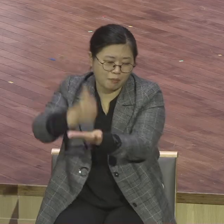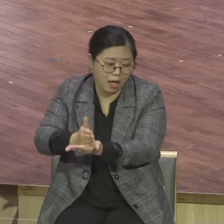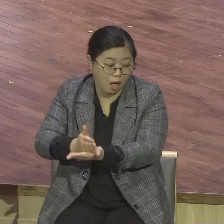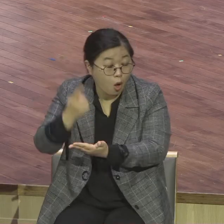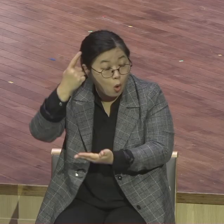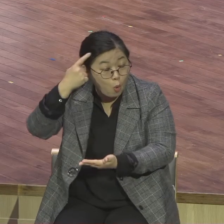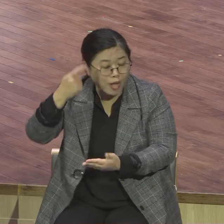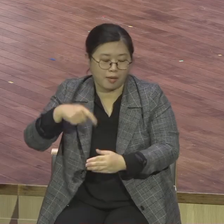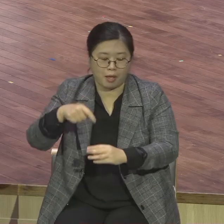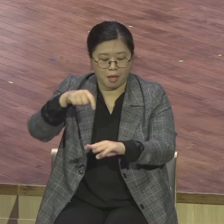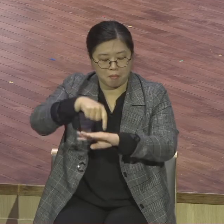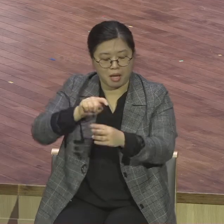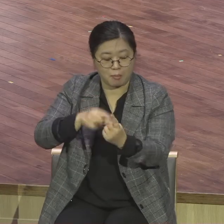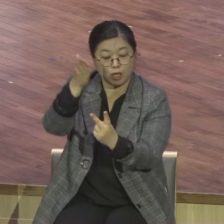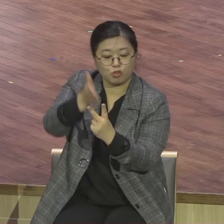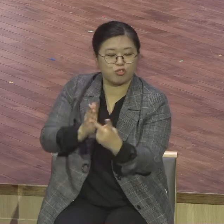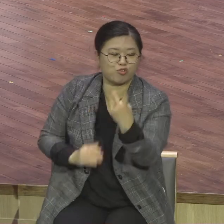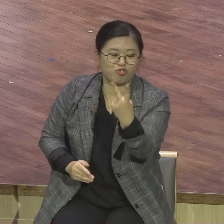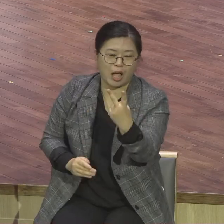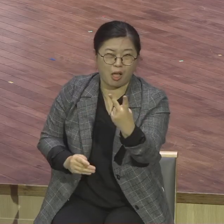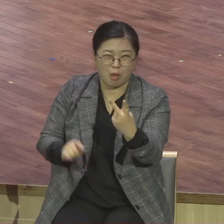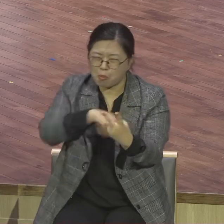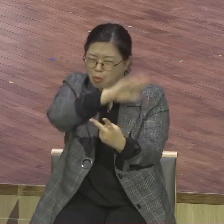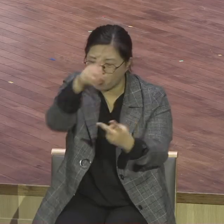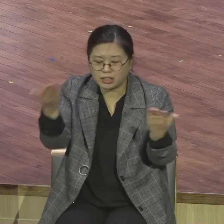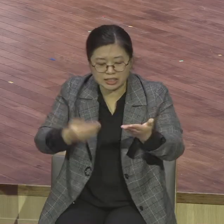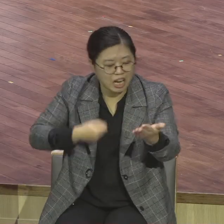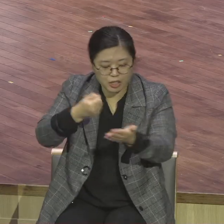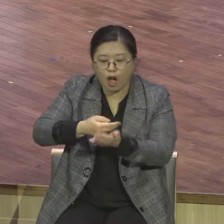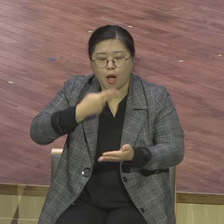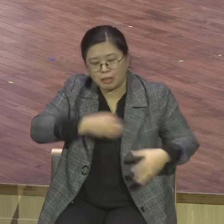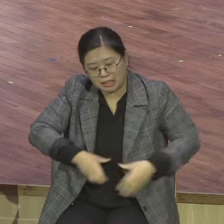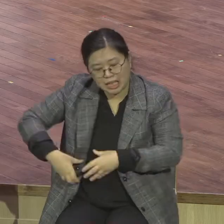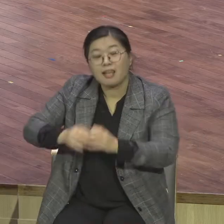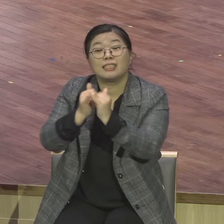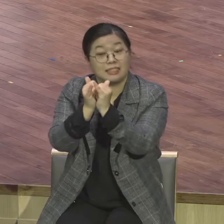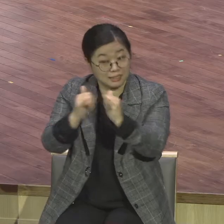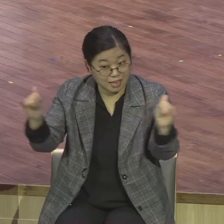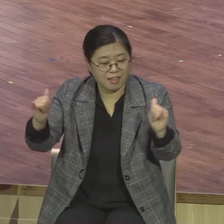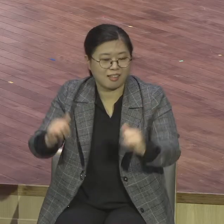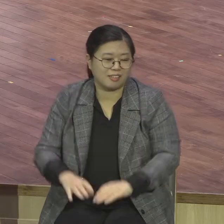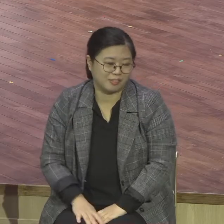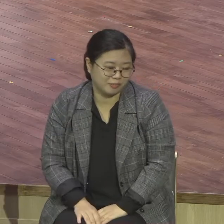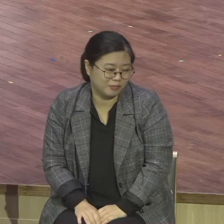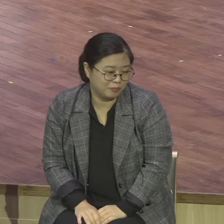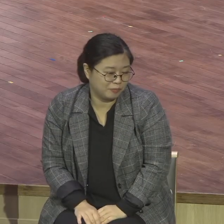품어 모든 일에 정함이 없는 자로다. 아멘.